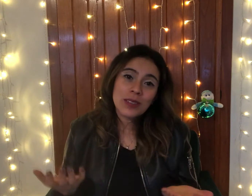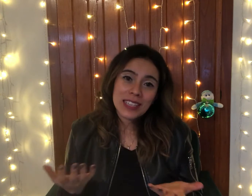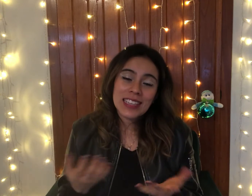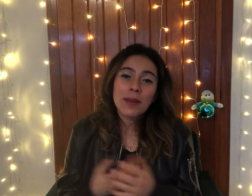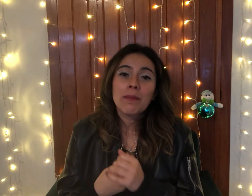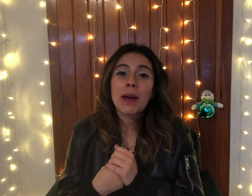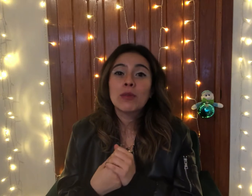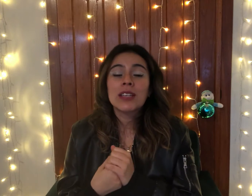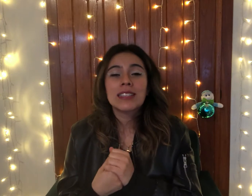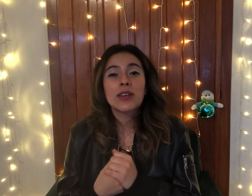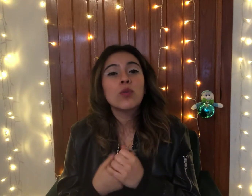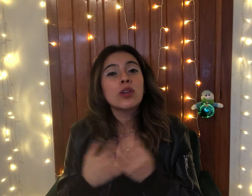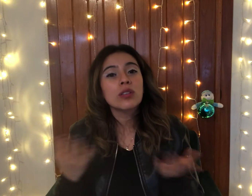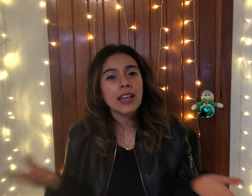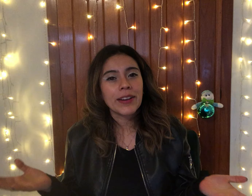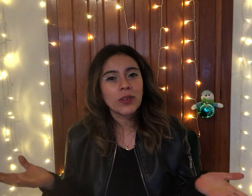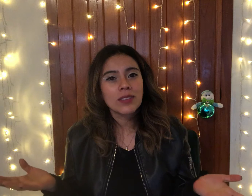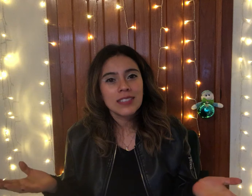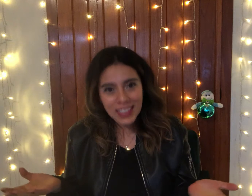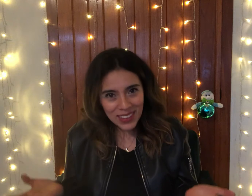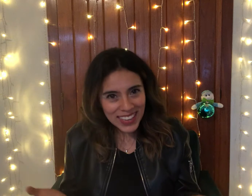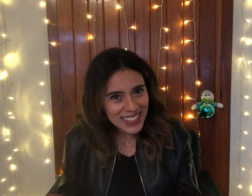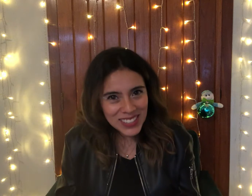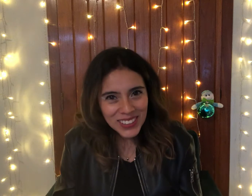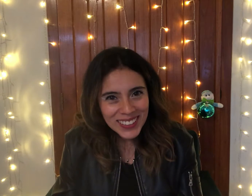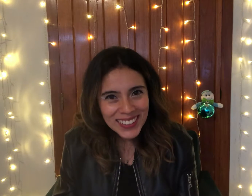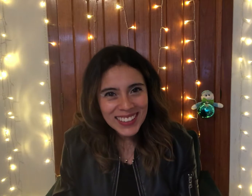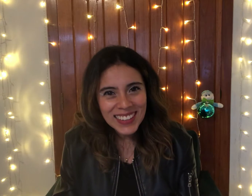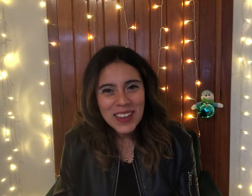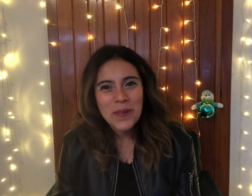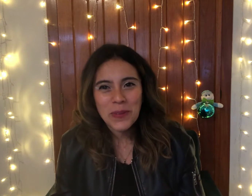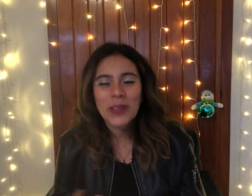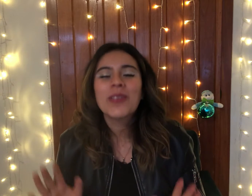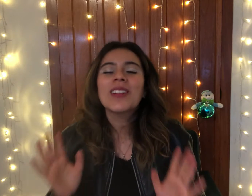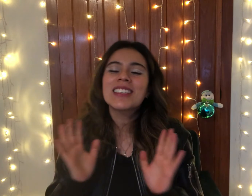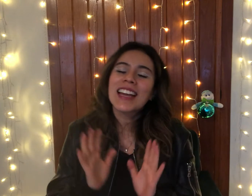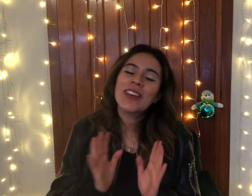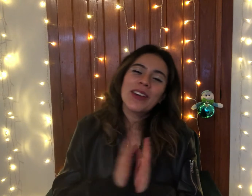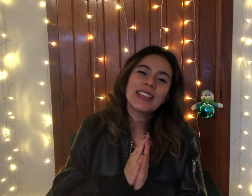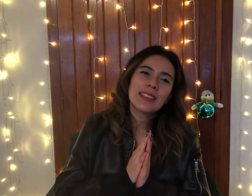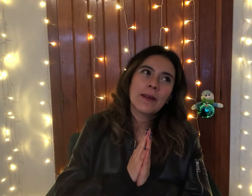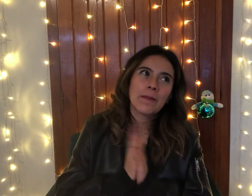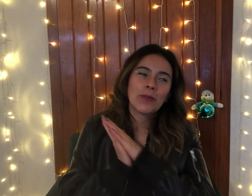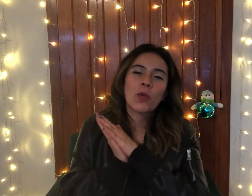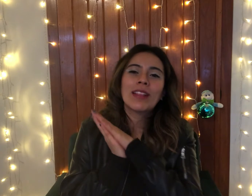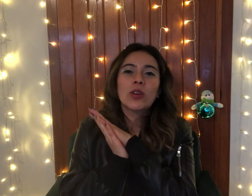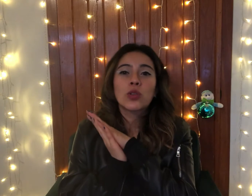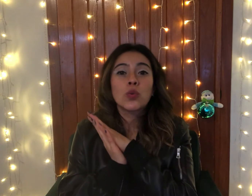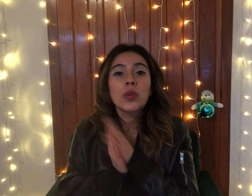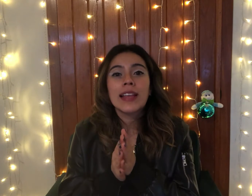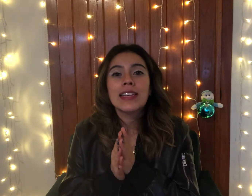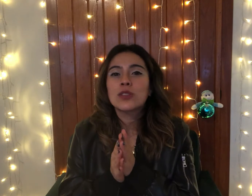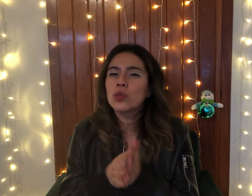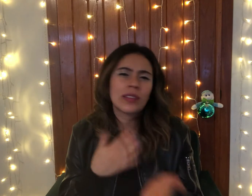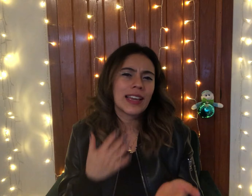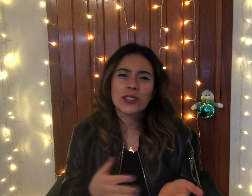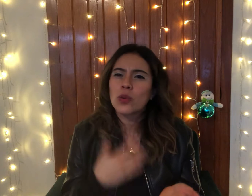entonces vamos a hacer un glosario. ¿Saben qué es eso? Bueno, un glosario es cuando tú lees un texto, un